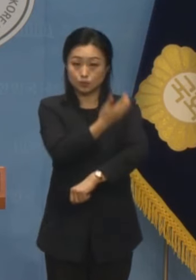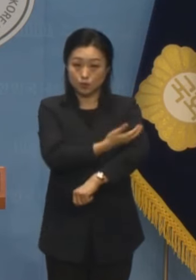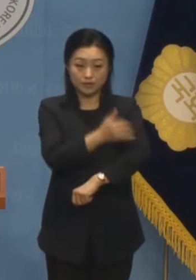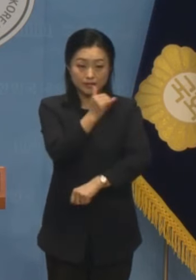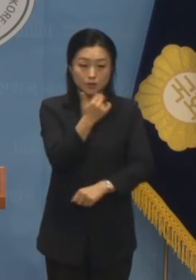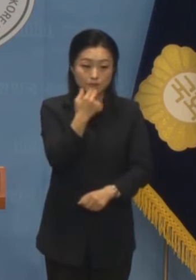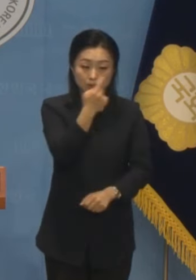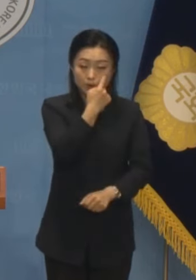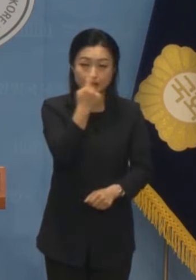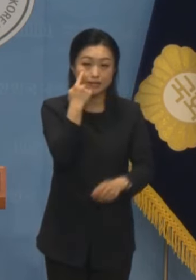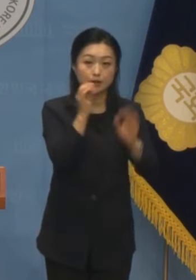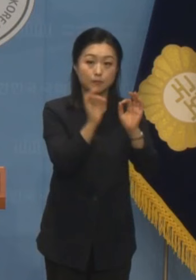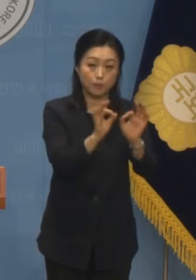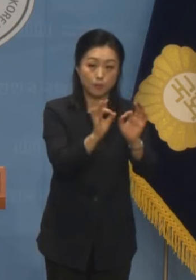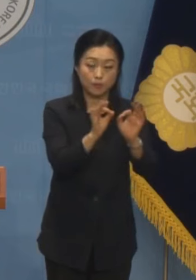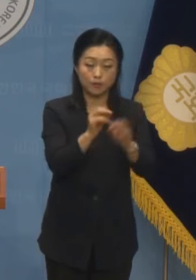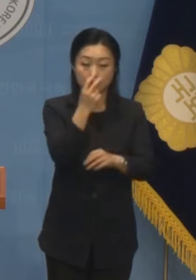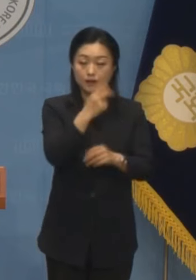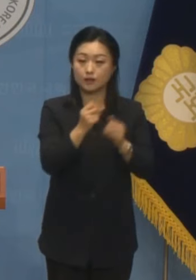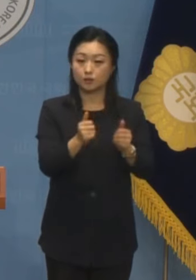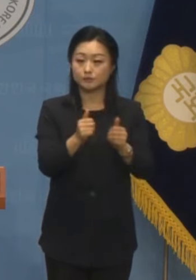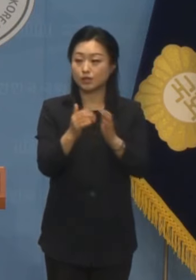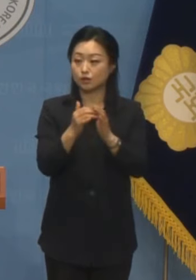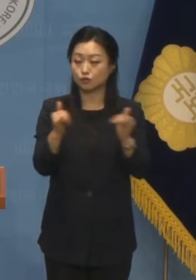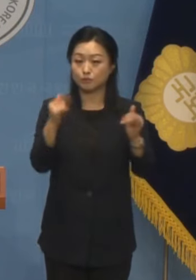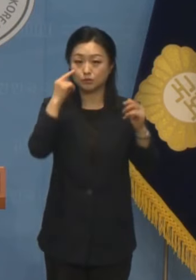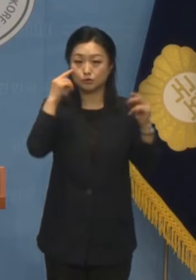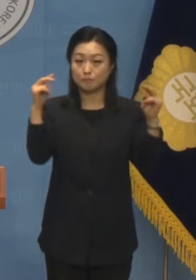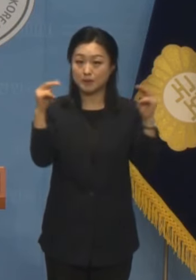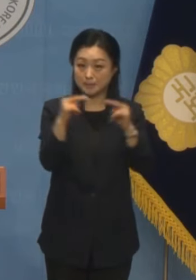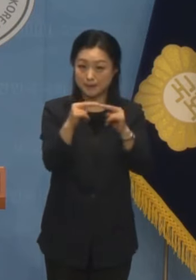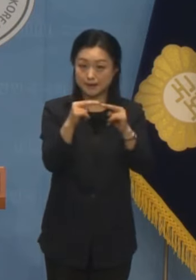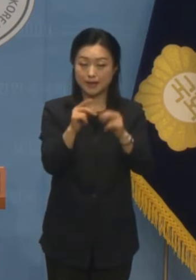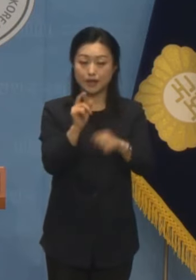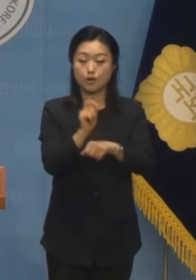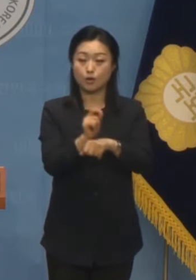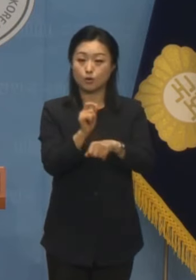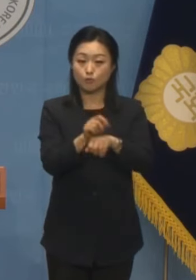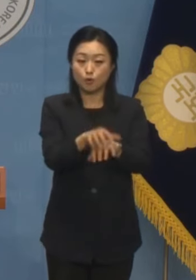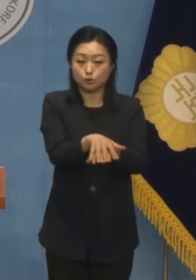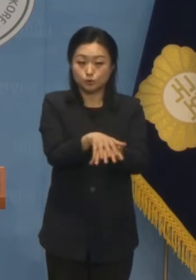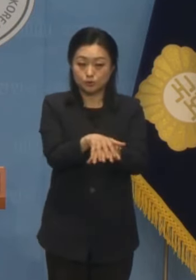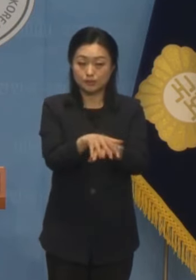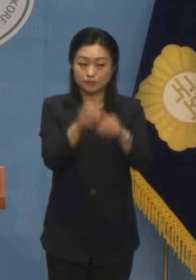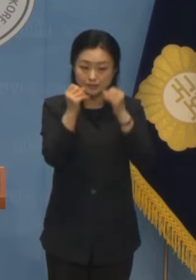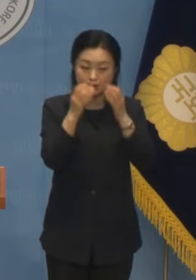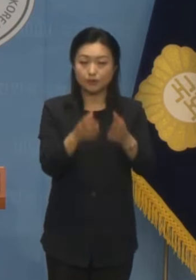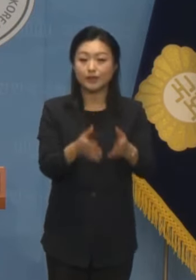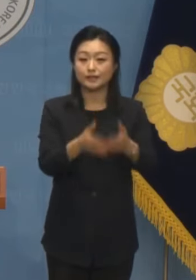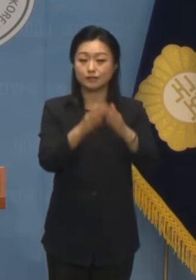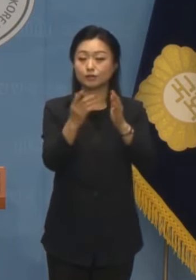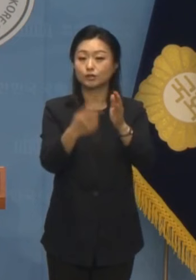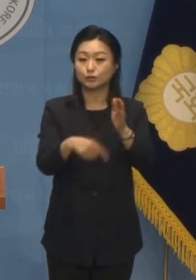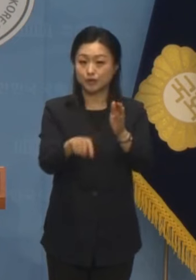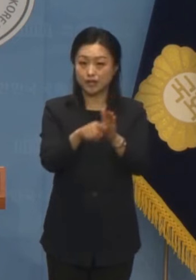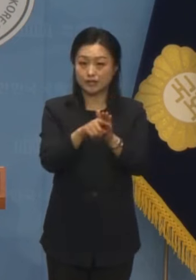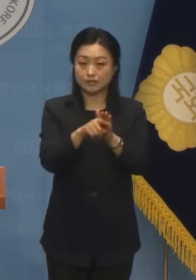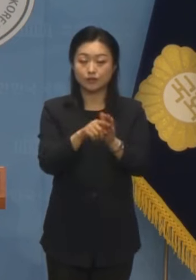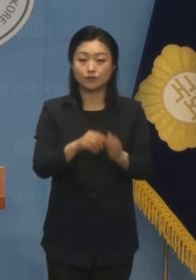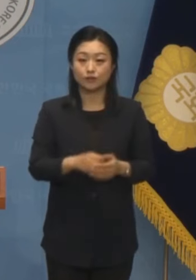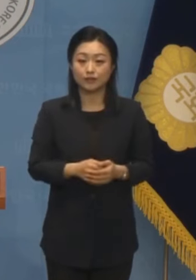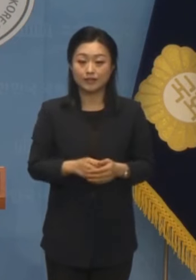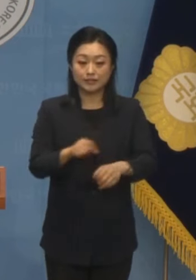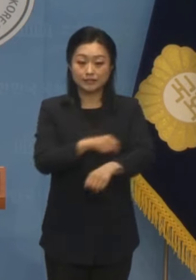점검하고 검찰이 국민들의 눈높이에 맞는 행정직 공무원 조직으로 거듭날 수 있도록